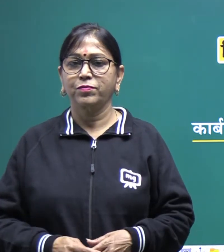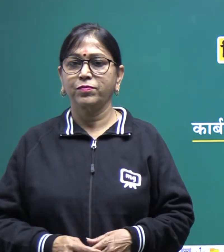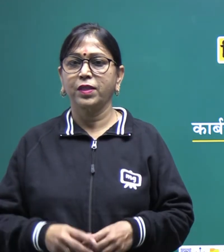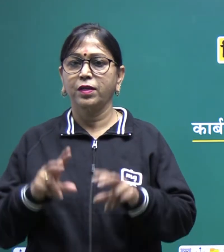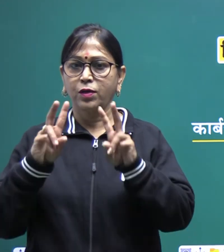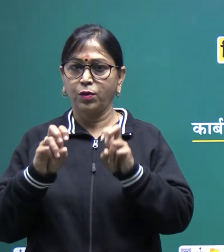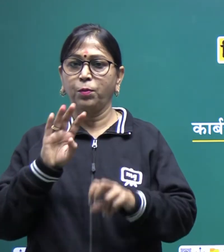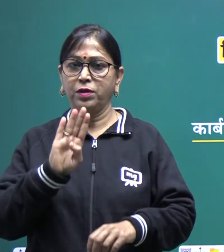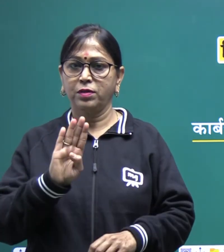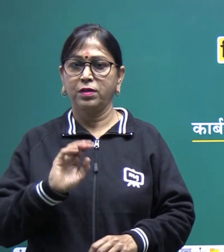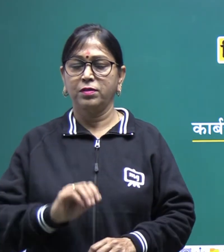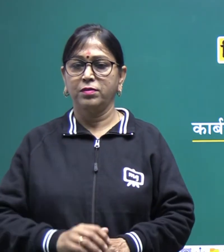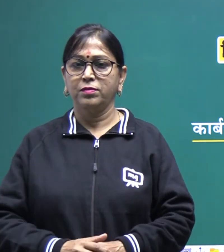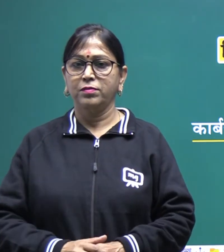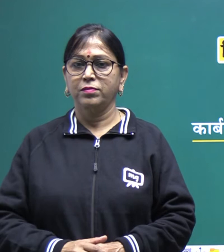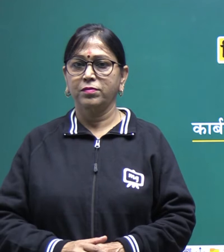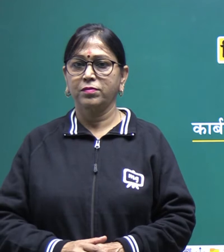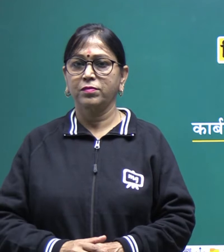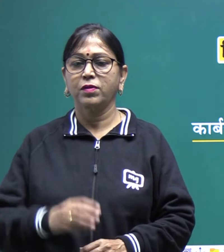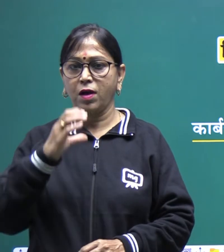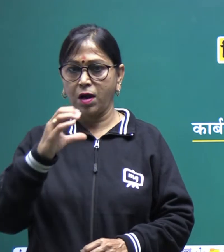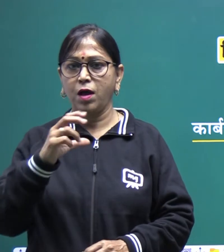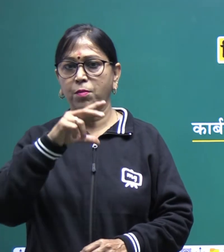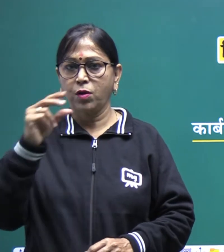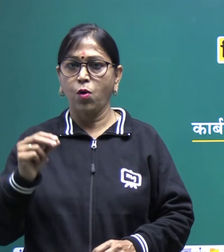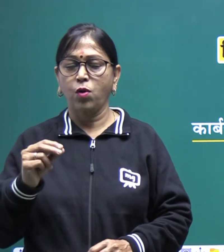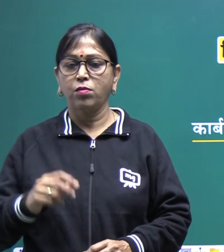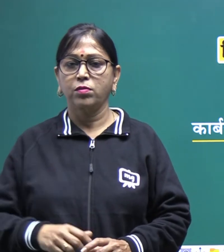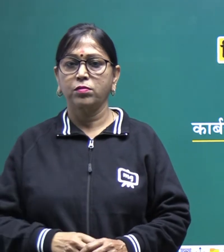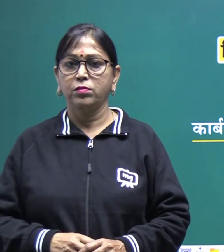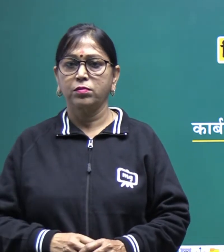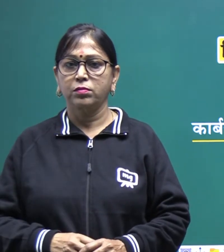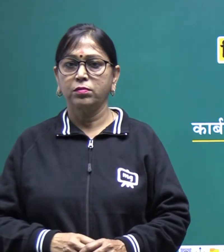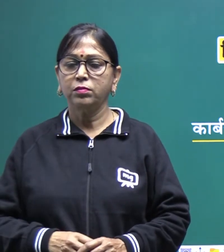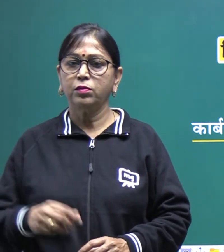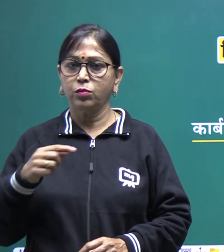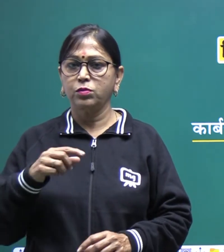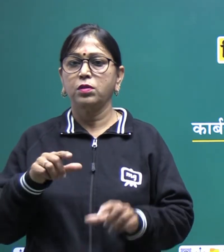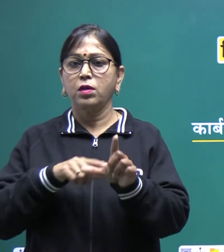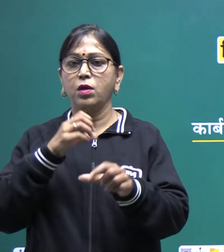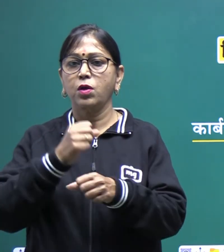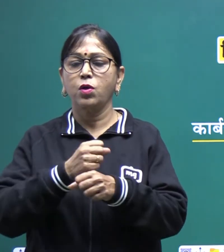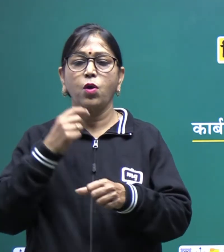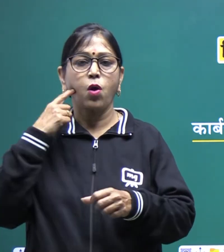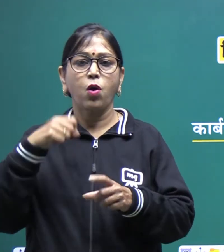अध्याय 4 कार्बन एवं उसके यौगिक